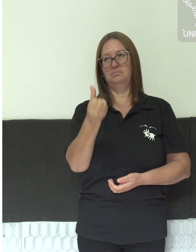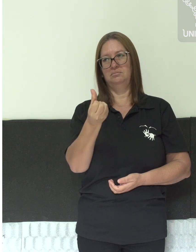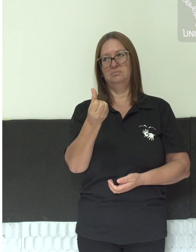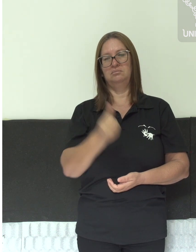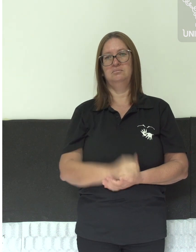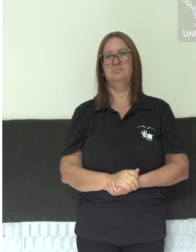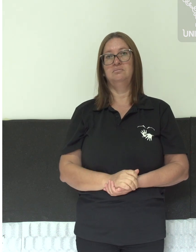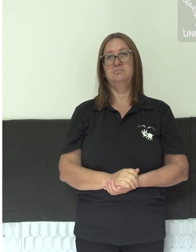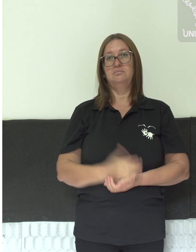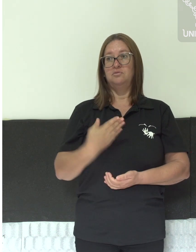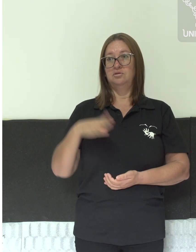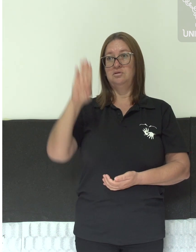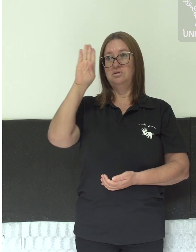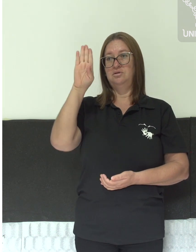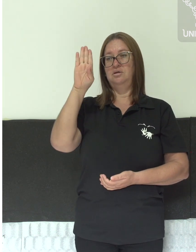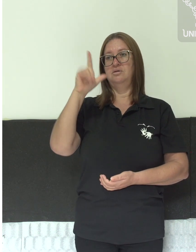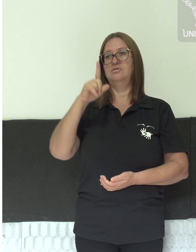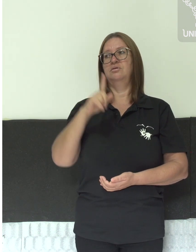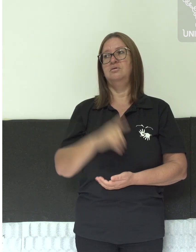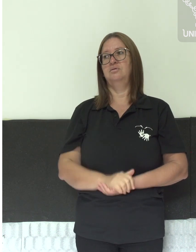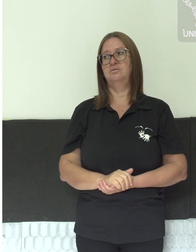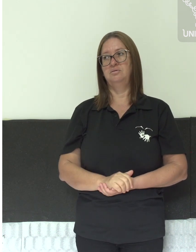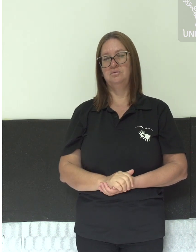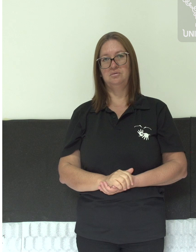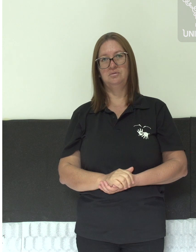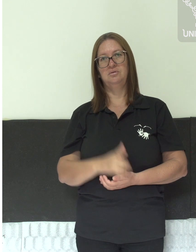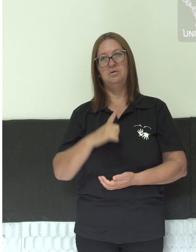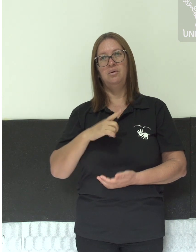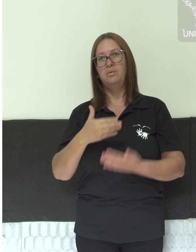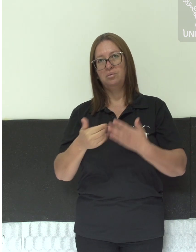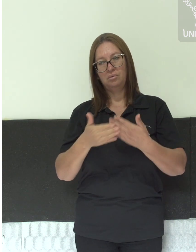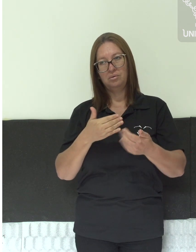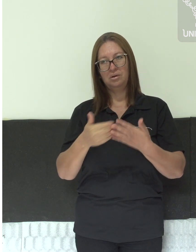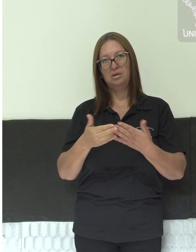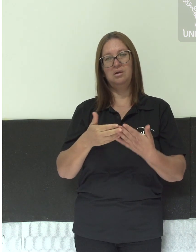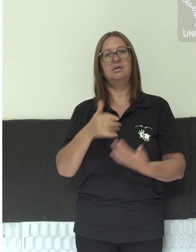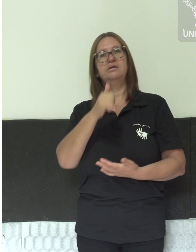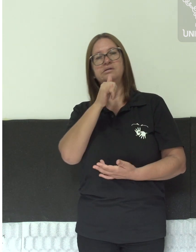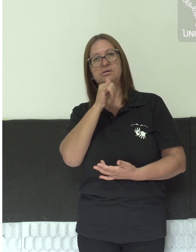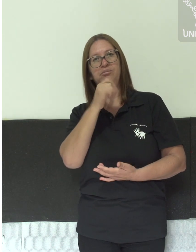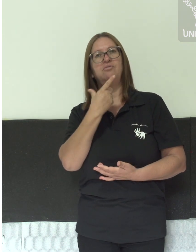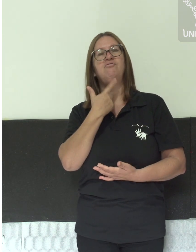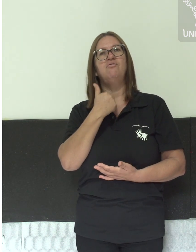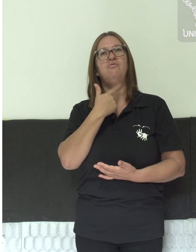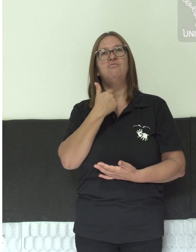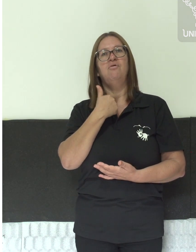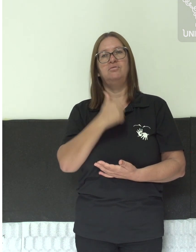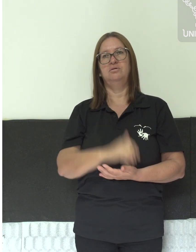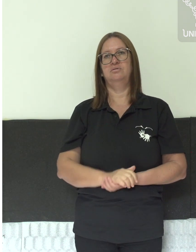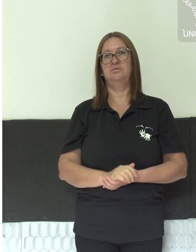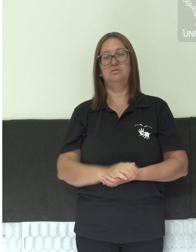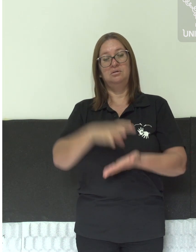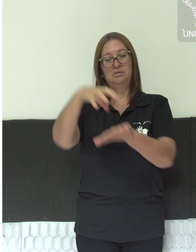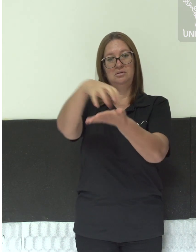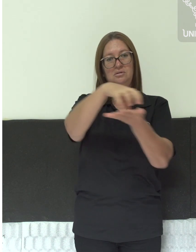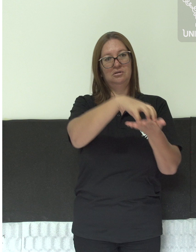7.3.4.6. Os candidatos que, por razões alheias à sua vontade, como, por exemplo,